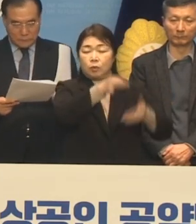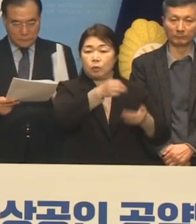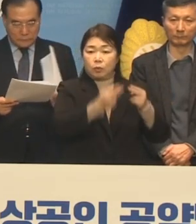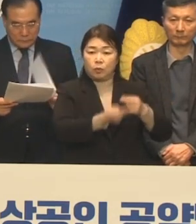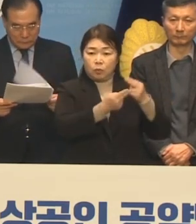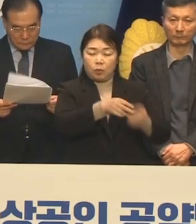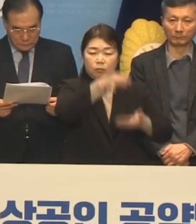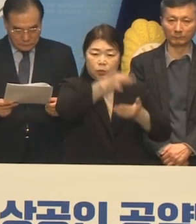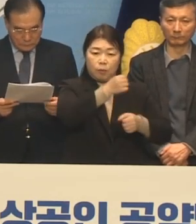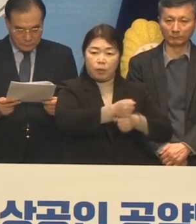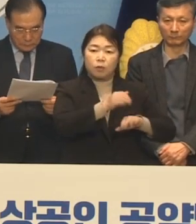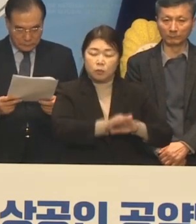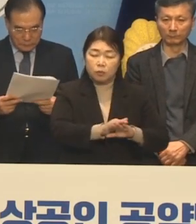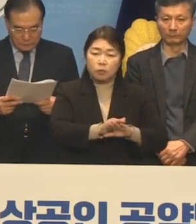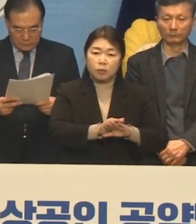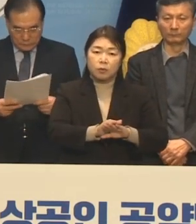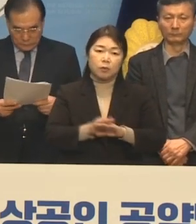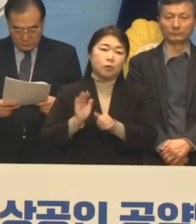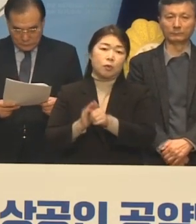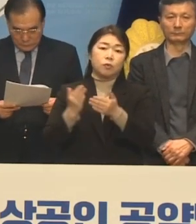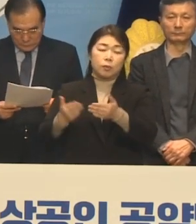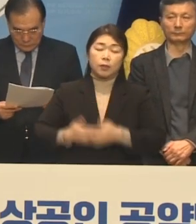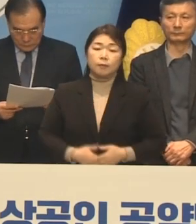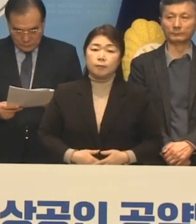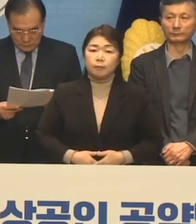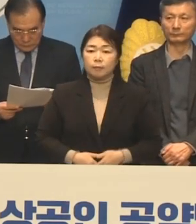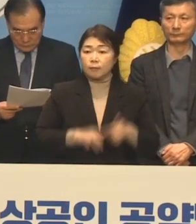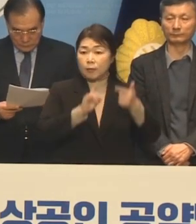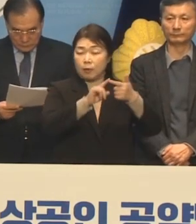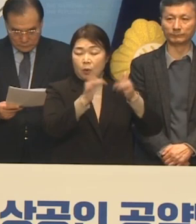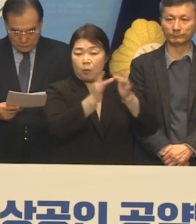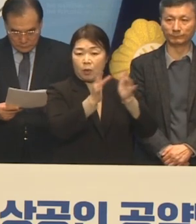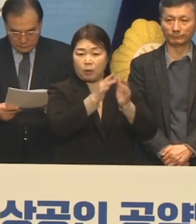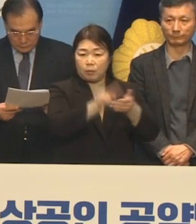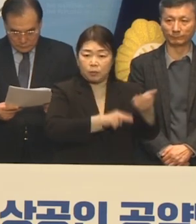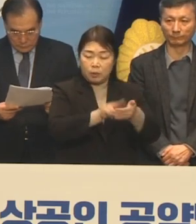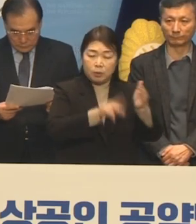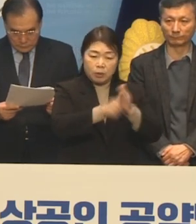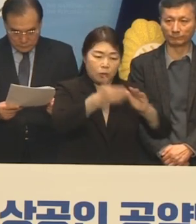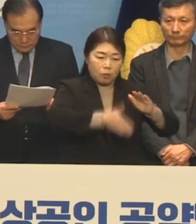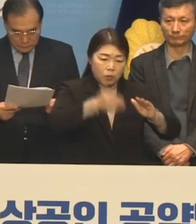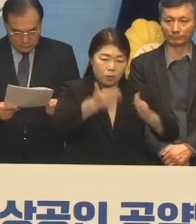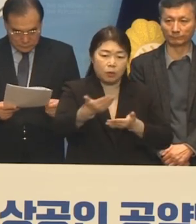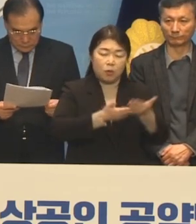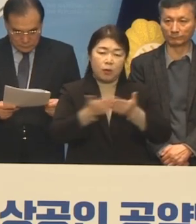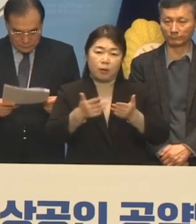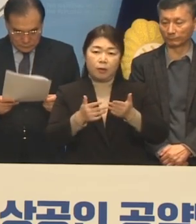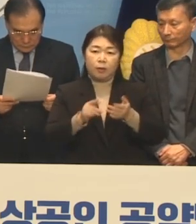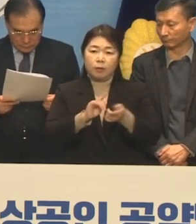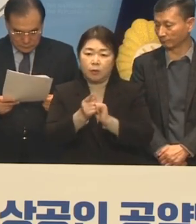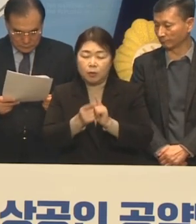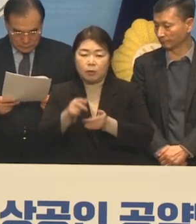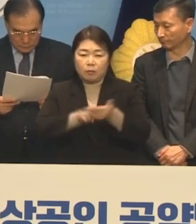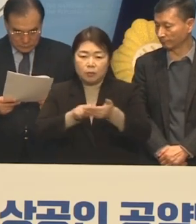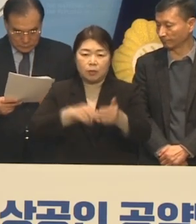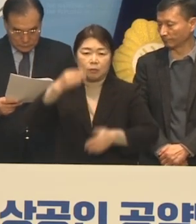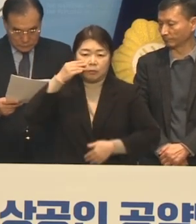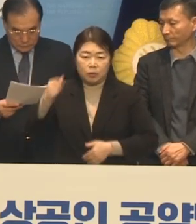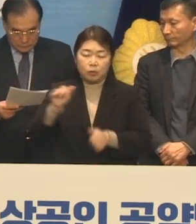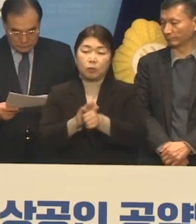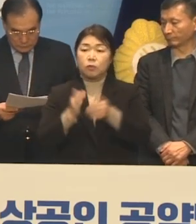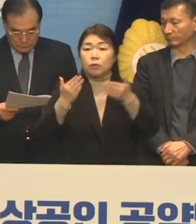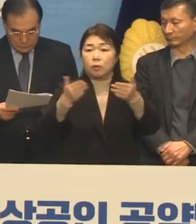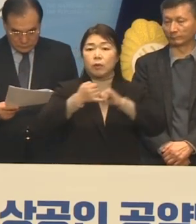제공하겠습니다. 여섯째, 온라인 시장에서 공정한 거래와 상생을 촉진하겠습니다.